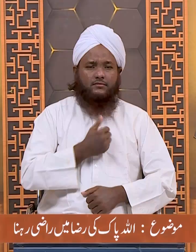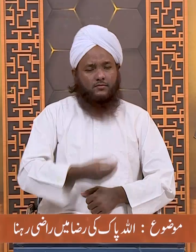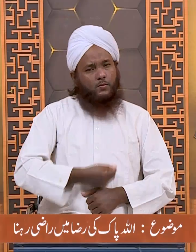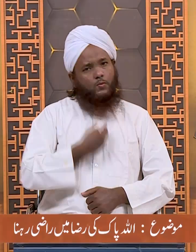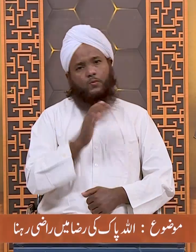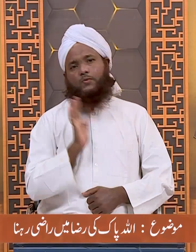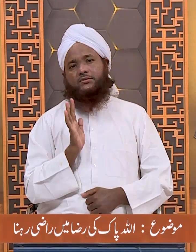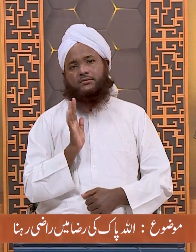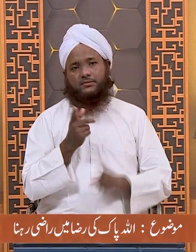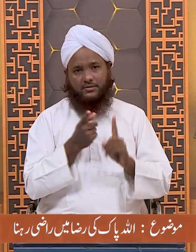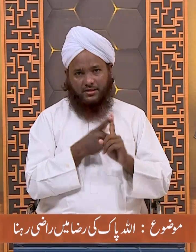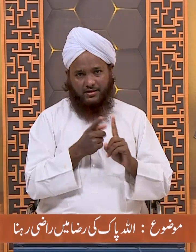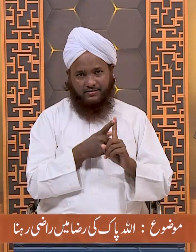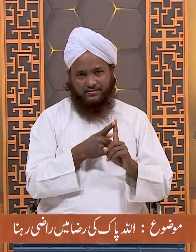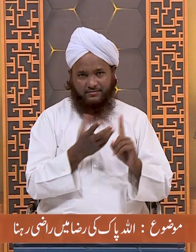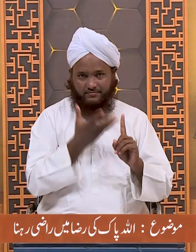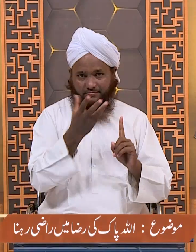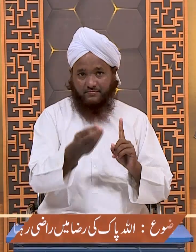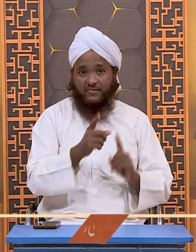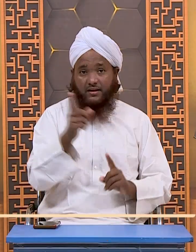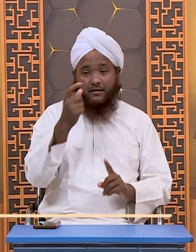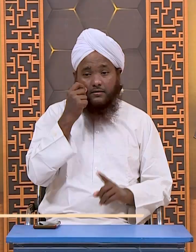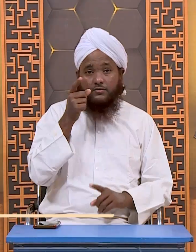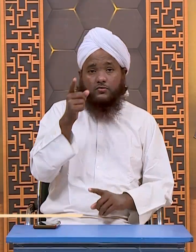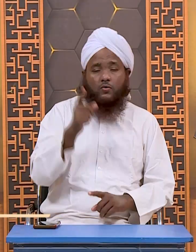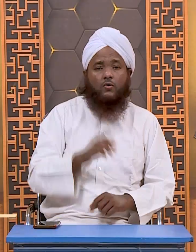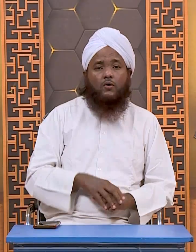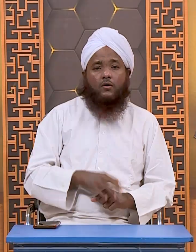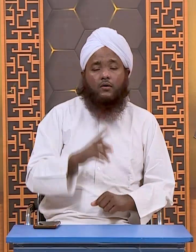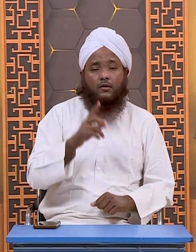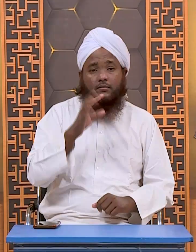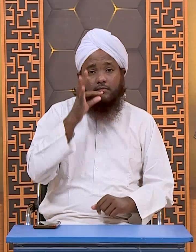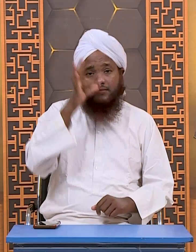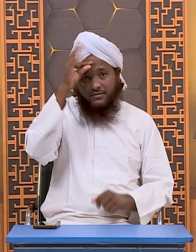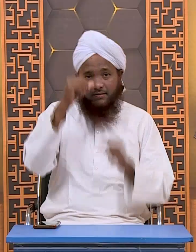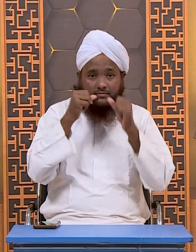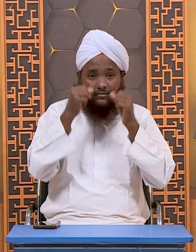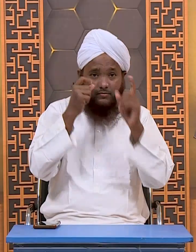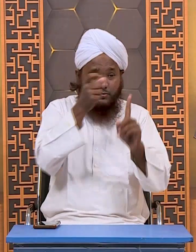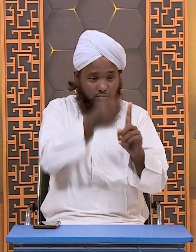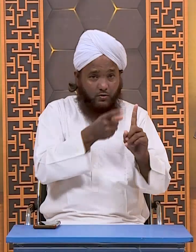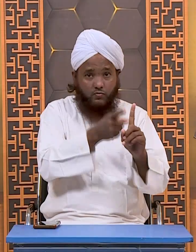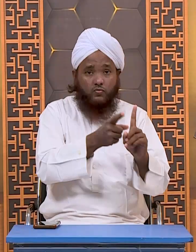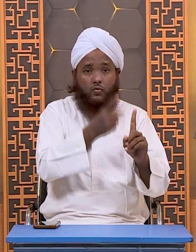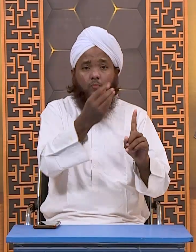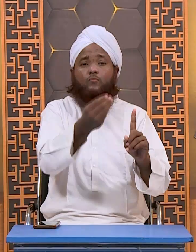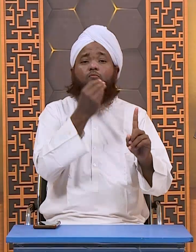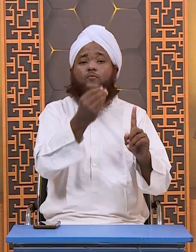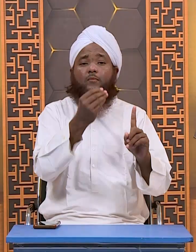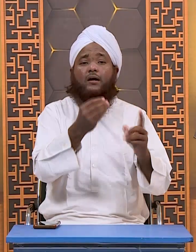یہ فضیلت ہے، سبحان اللہ. ایسے شخص کو میرے آقا صلی اللہ علیہ وسلم نے خوشخبری عطا فرمائی ہے. خوشخبری ہے